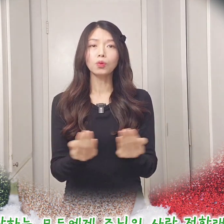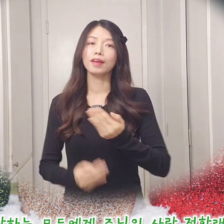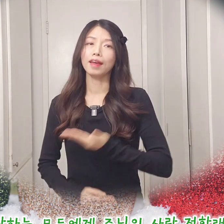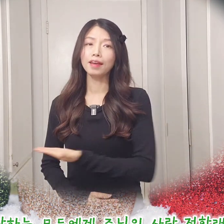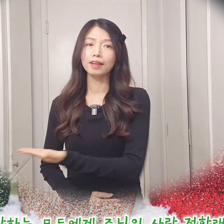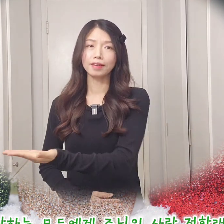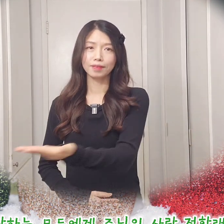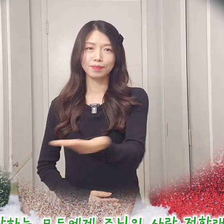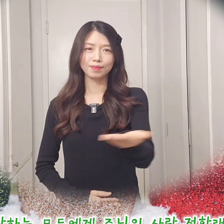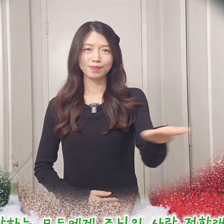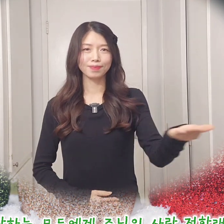모두에게